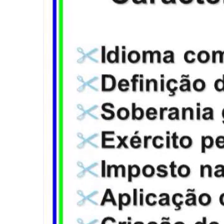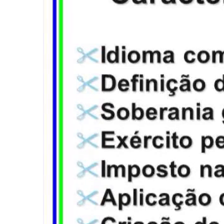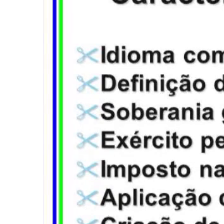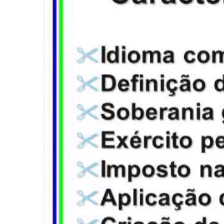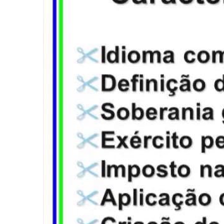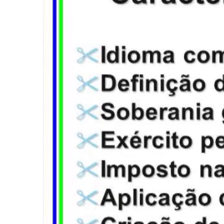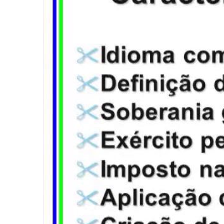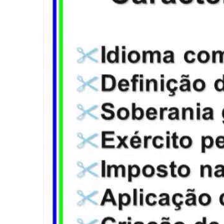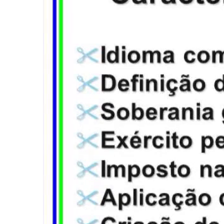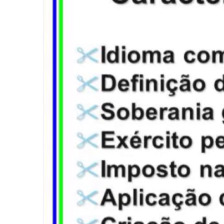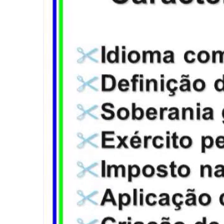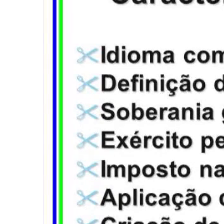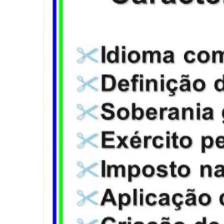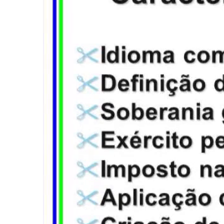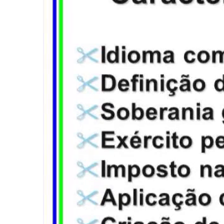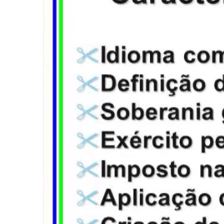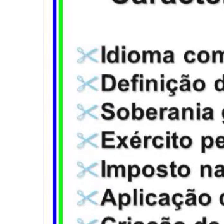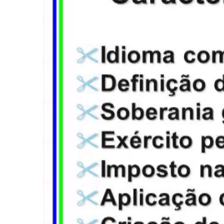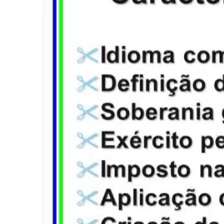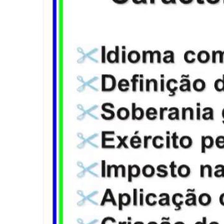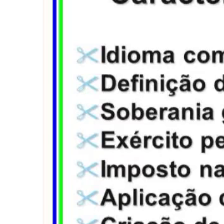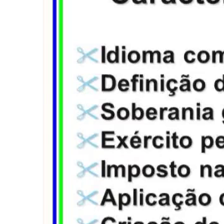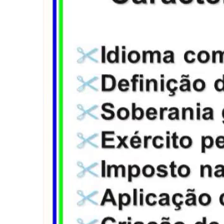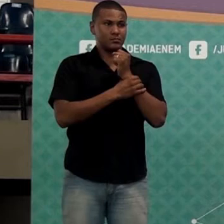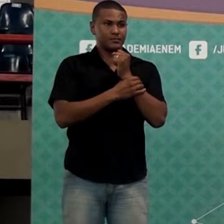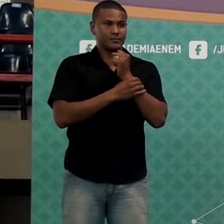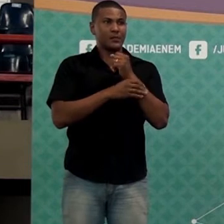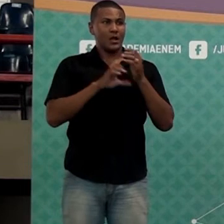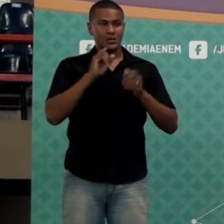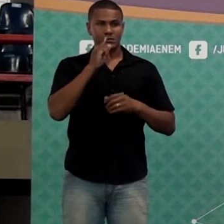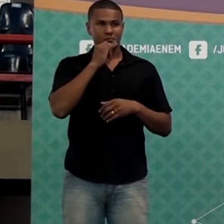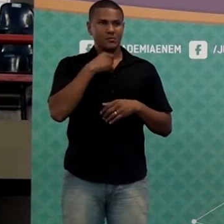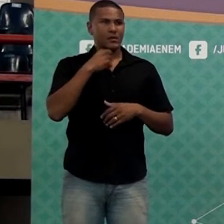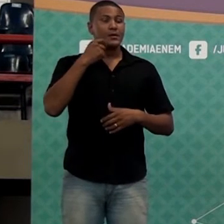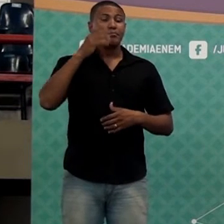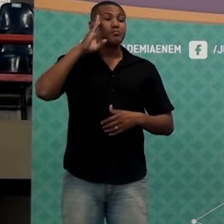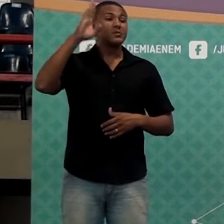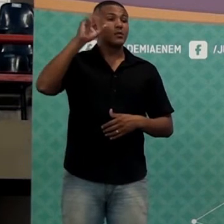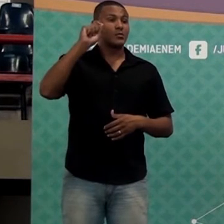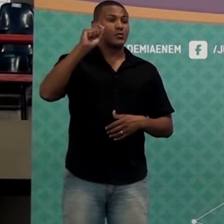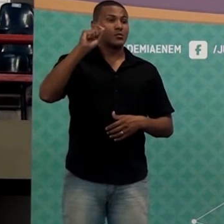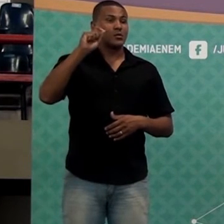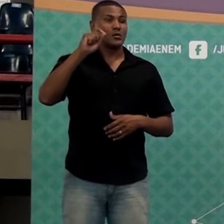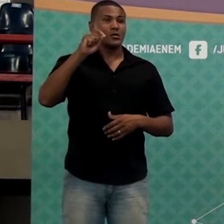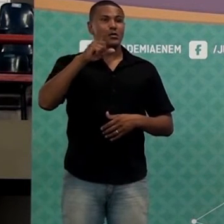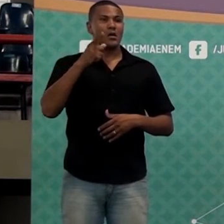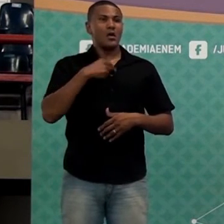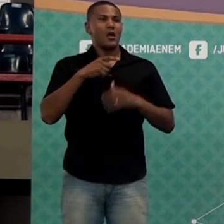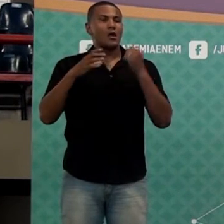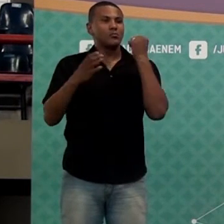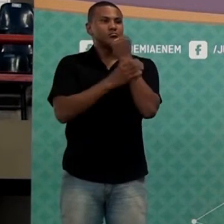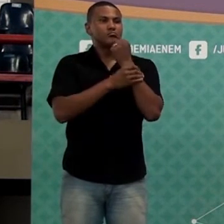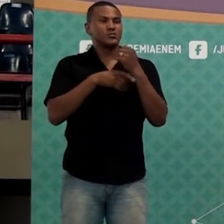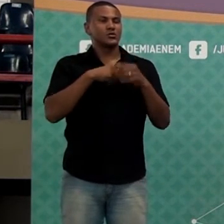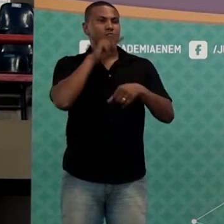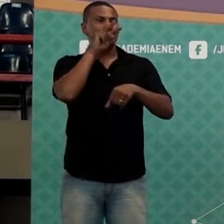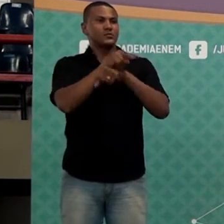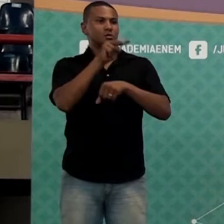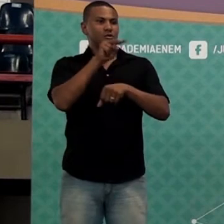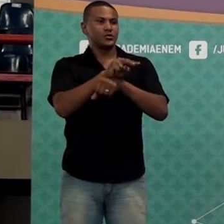defender internamente de alguma rebelião. Mas principalmente serve para quê? Guardar a fronteira.